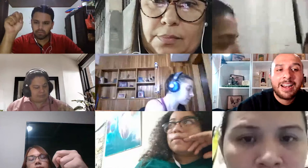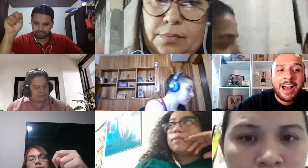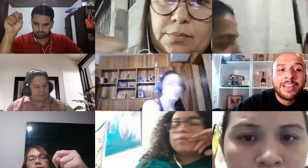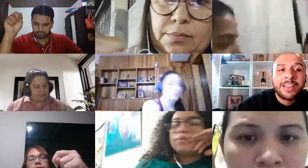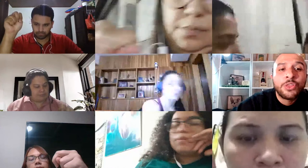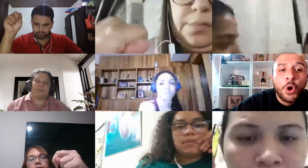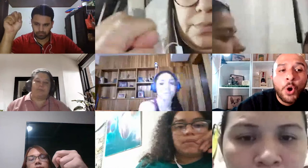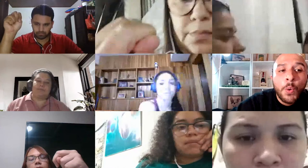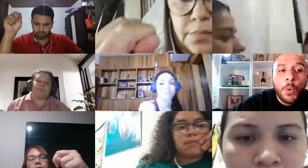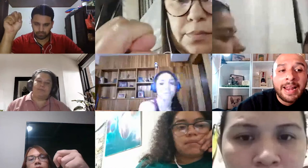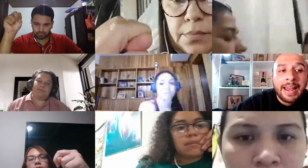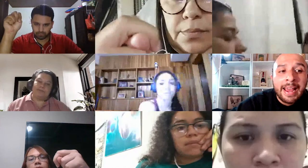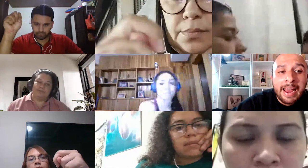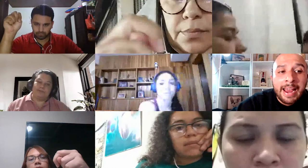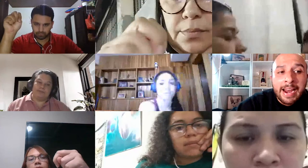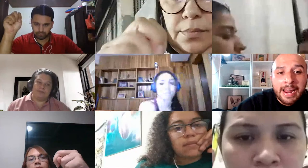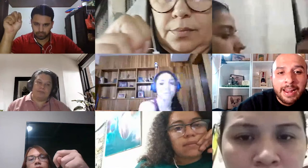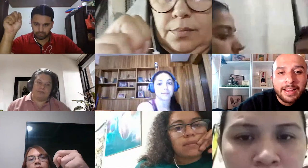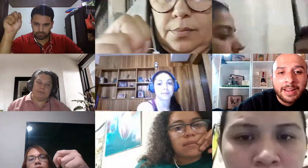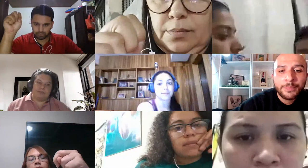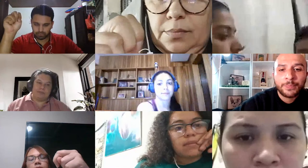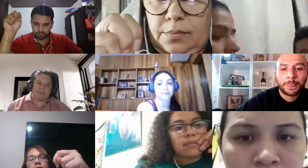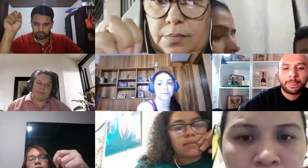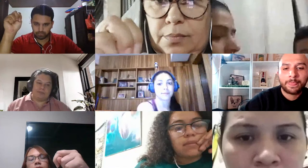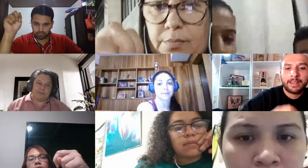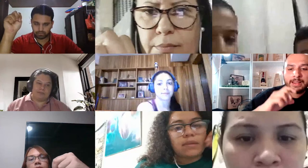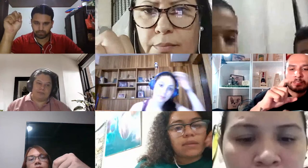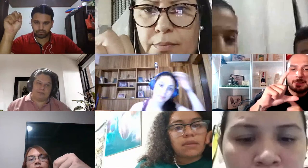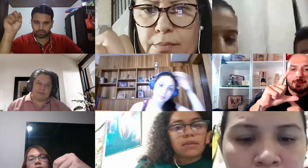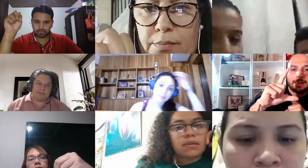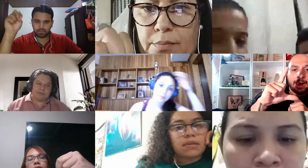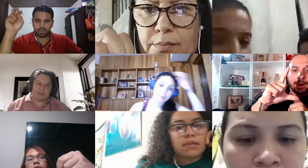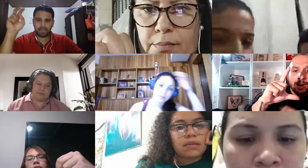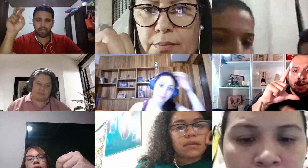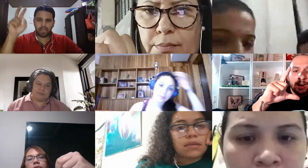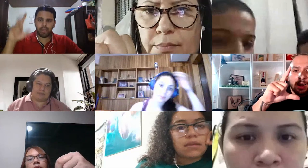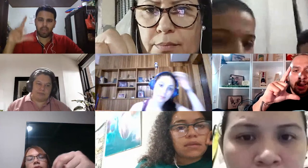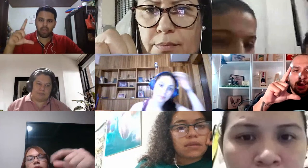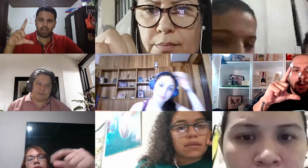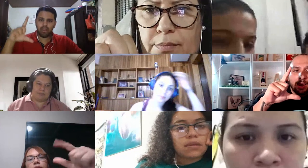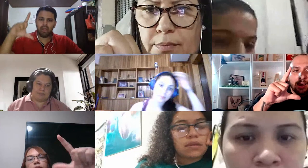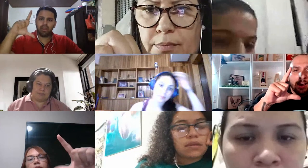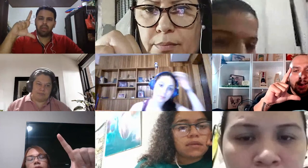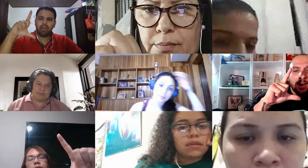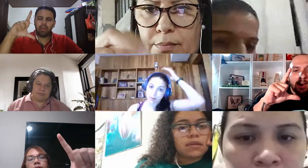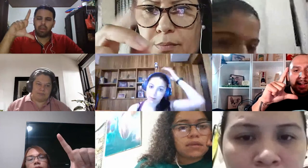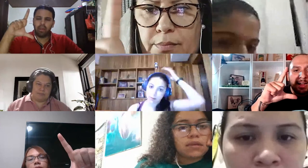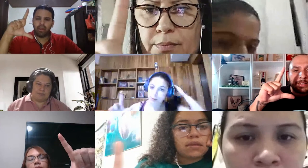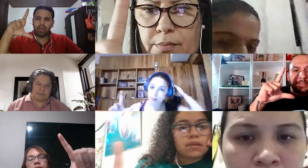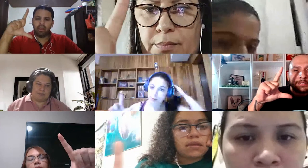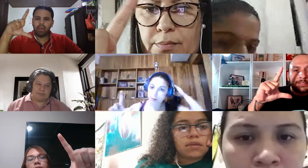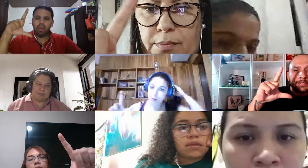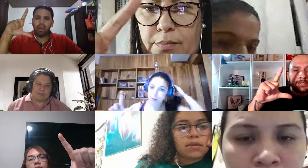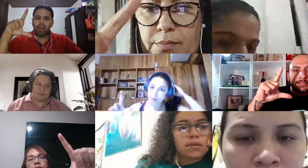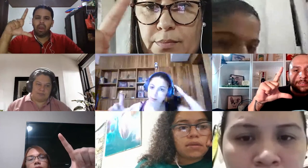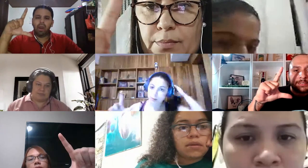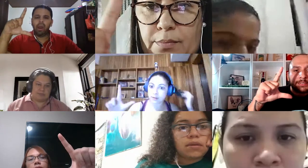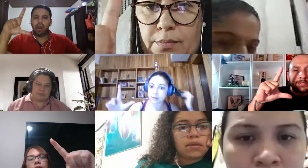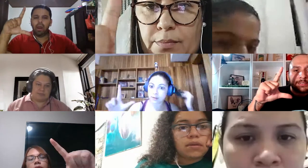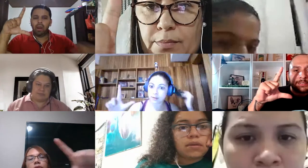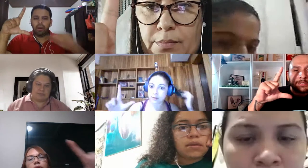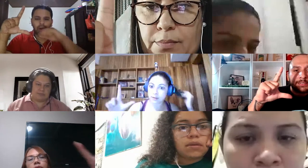La doble L es la L hacia allá.